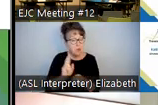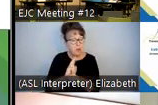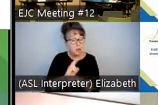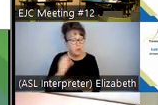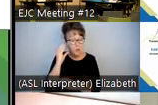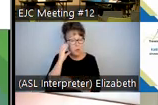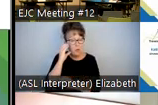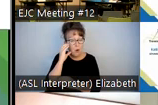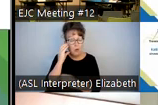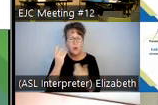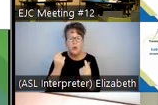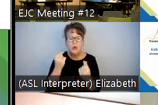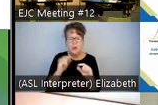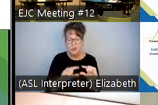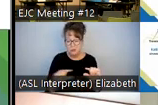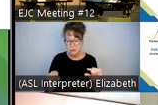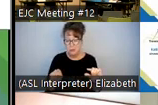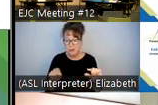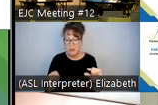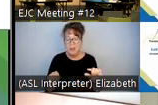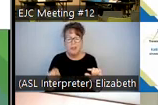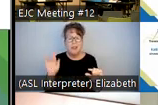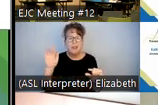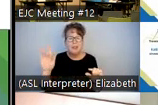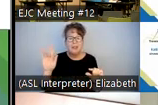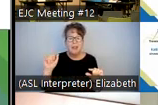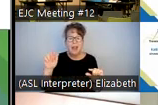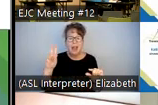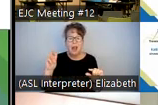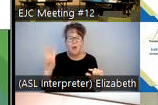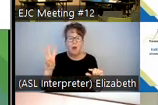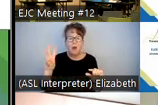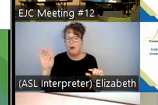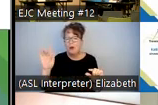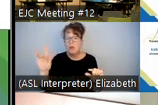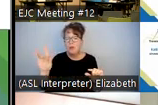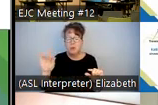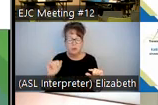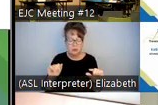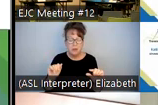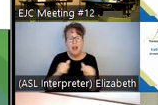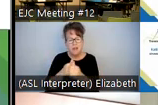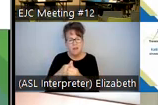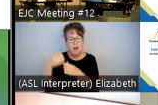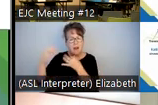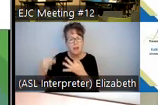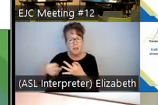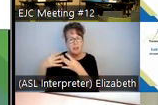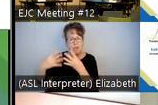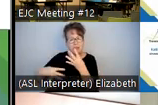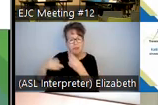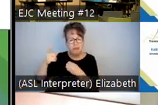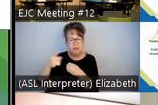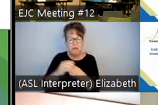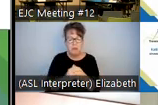o primir el cc para que se muestren las palabras si ustedes necesitan están